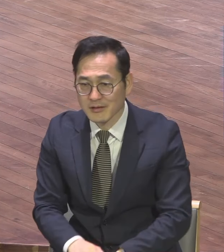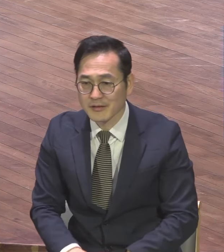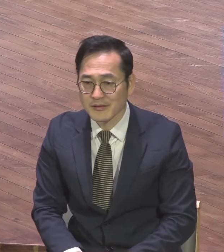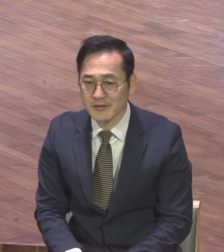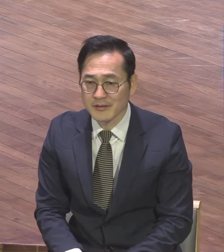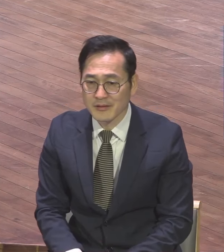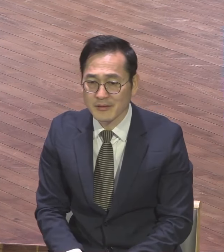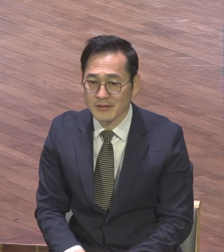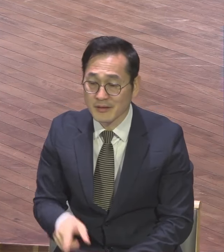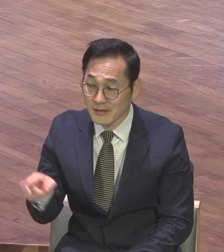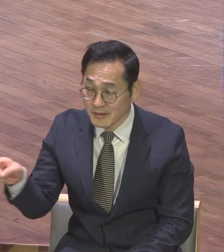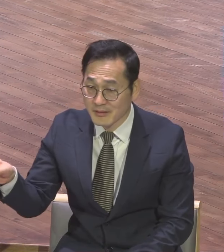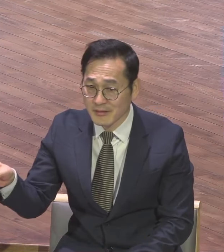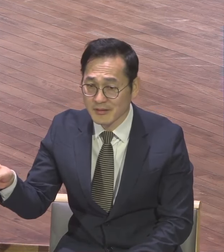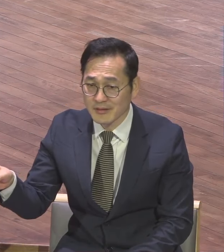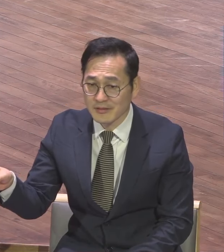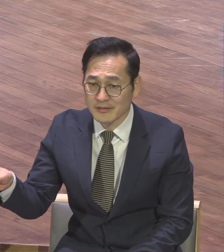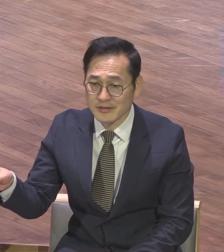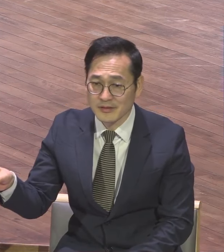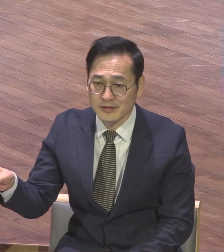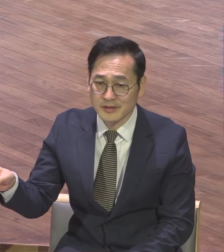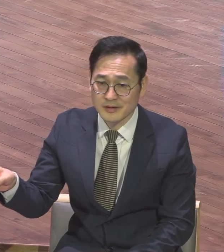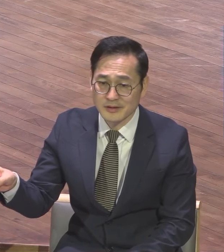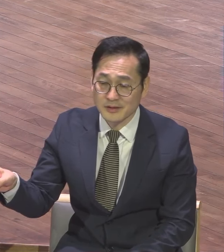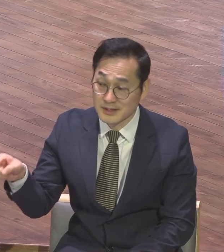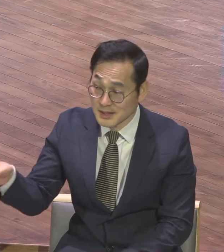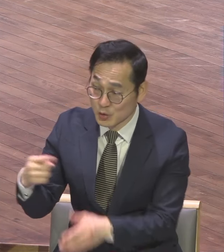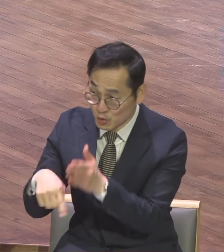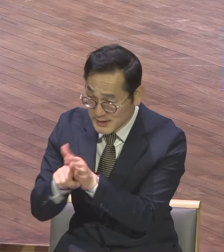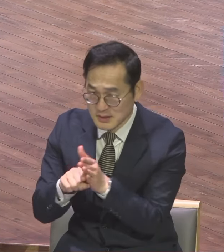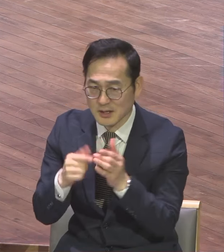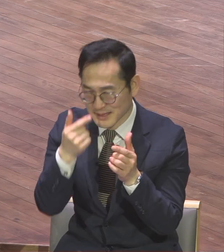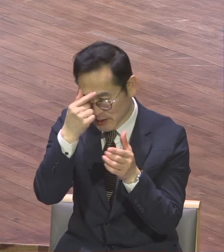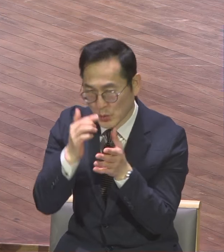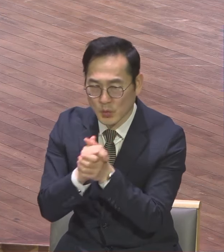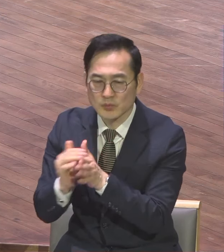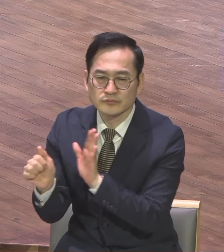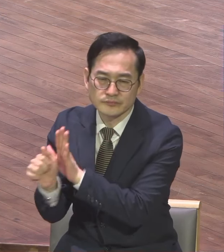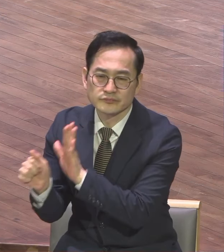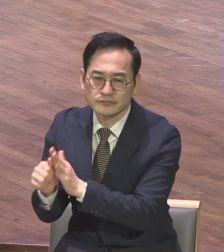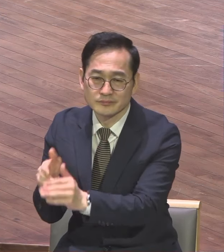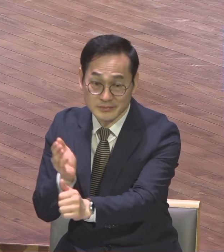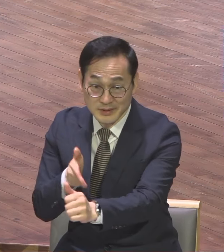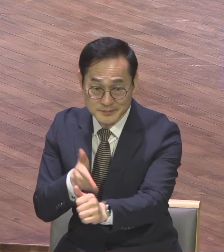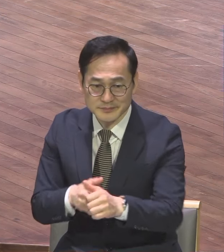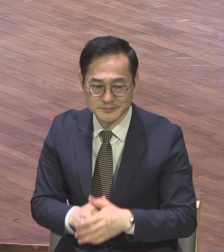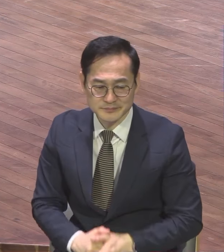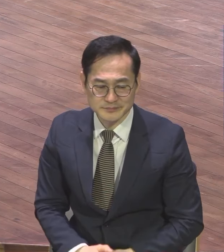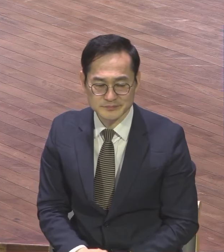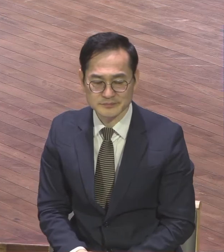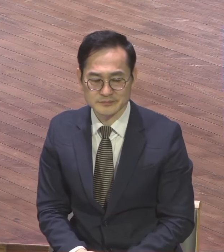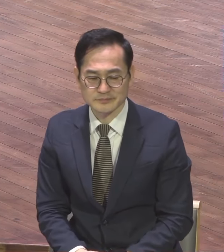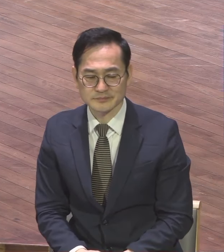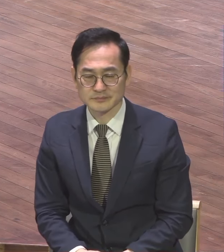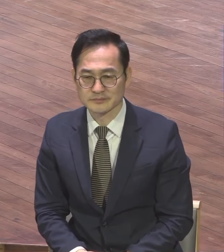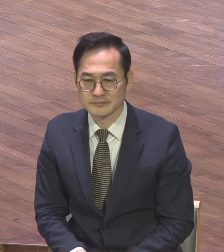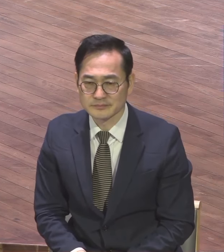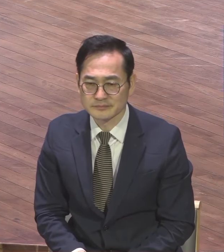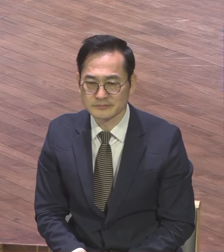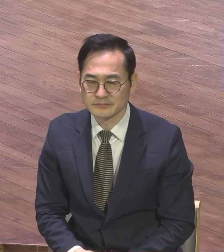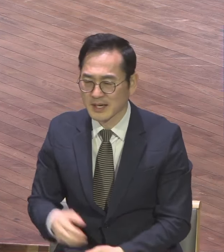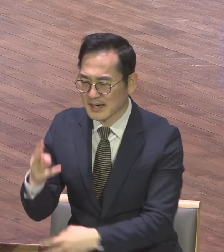이런 렘넌트들을 위해서요. 여러분 시간 날 때마다 기억나면 기도해 주셔야 됩니다. 하나님 우리 하승이가 렘넌트